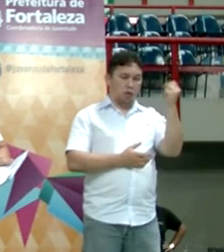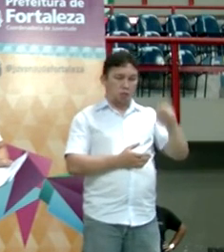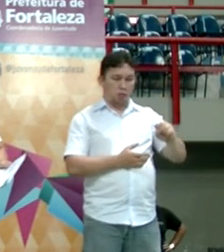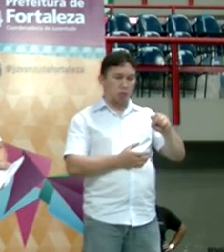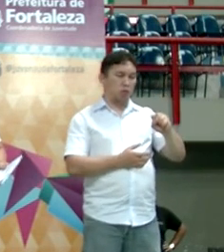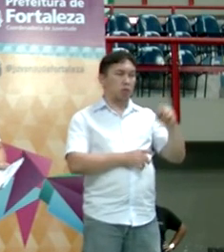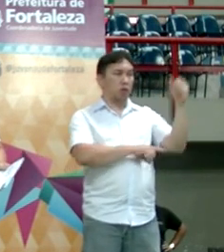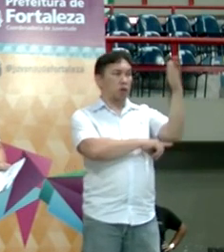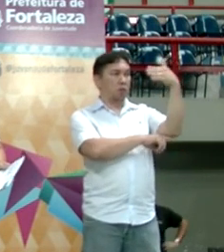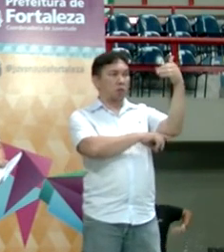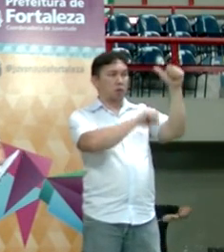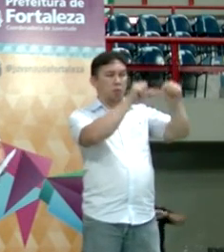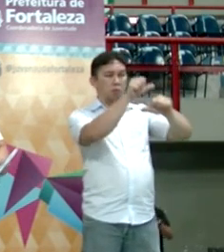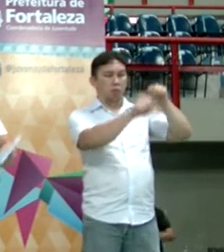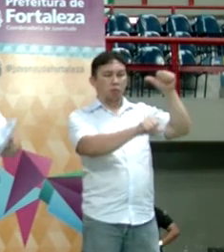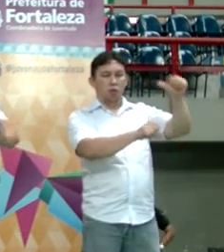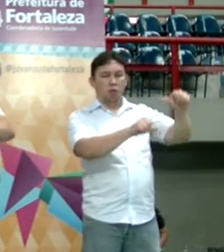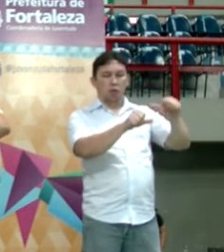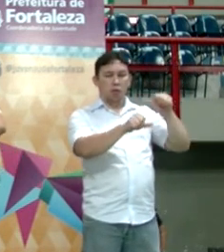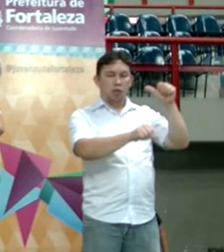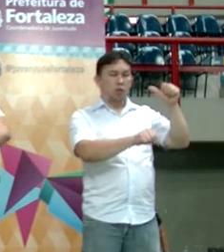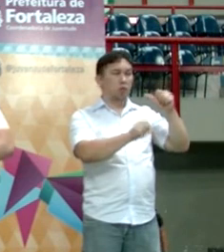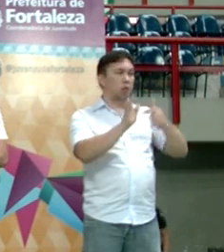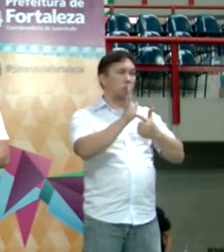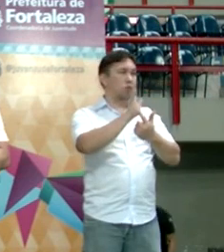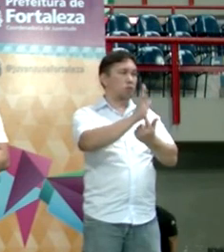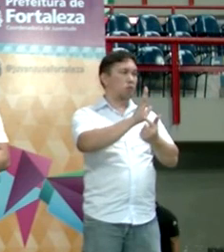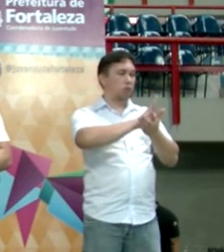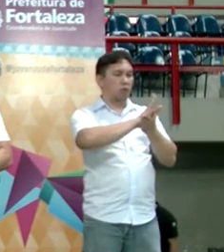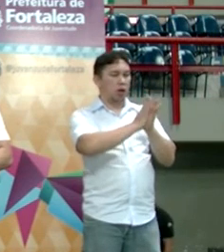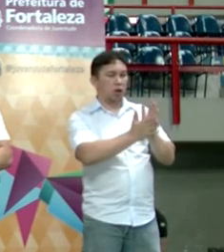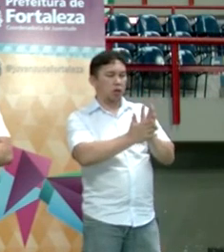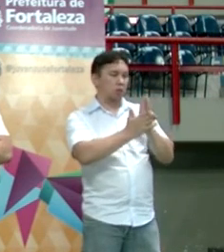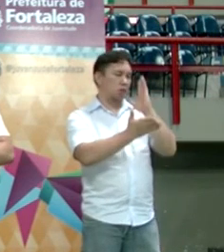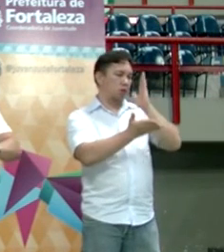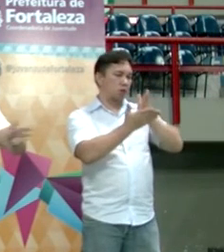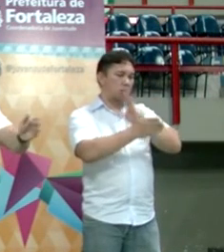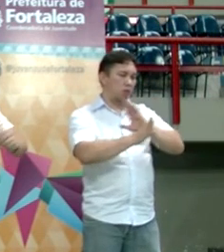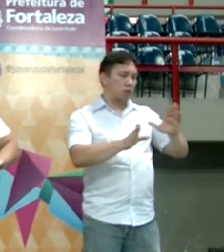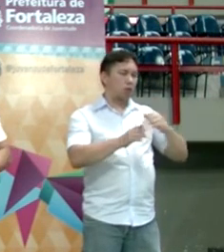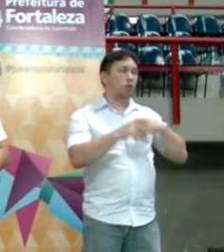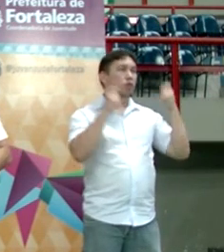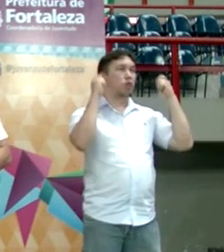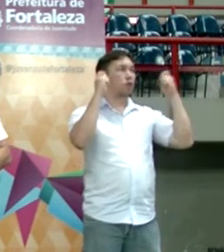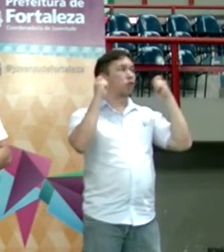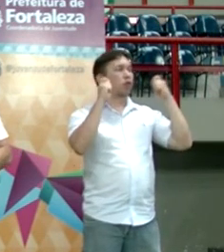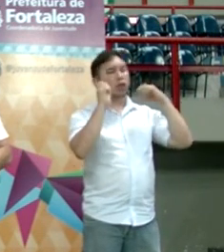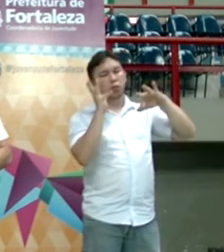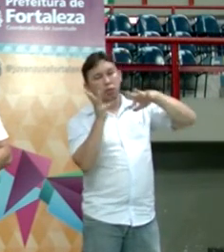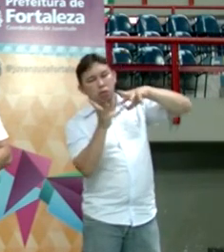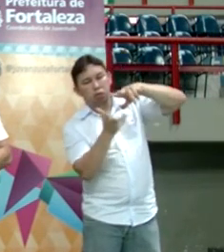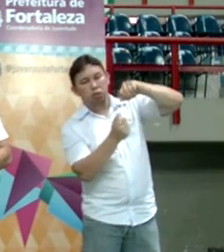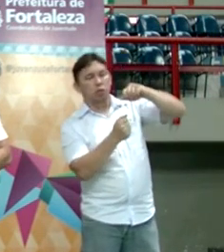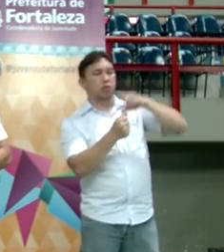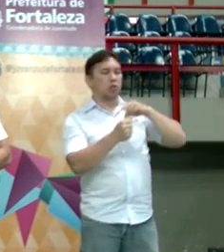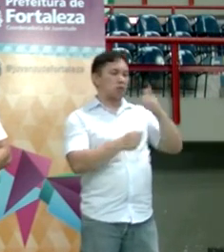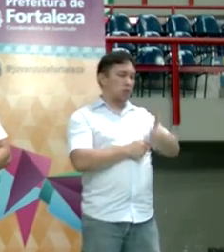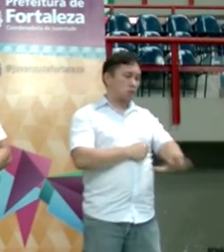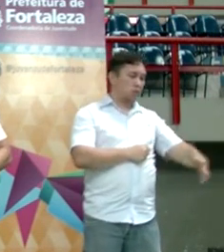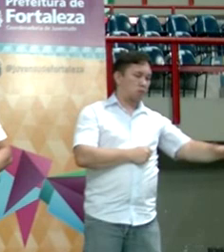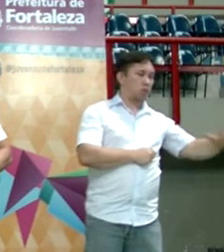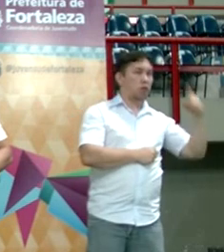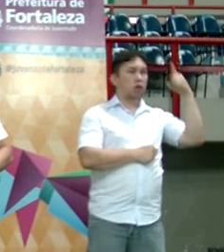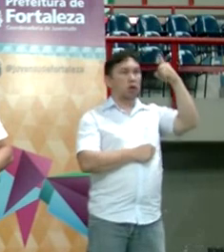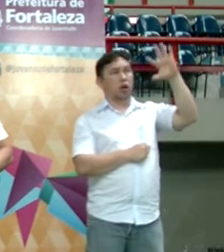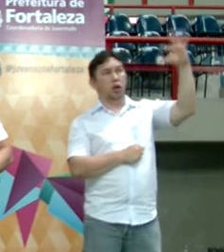mudou. Mudou a bandeira para poder abandonar aquela imagem de racismo. Foi feita uma campanha mundial em prol das